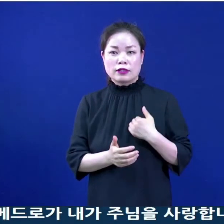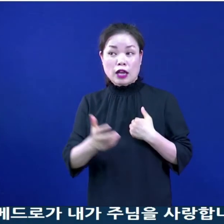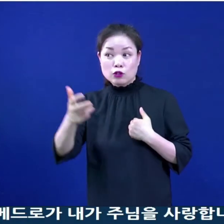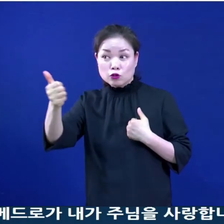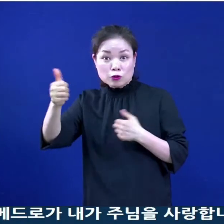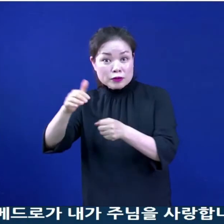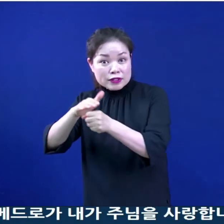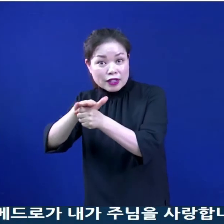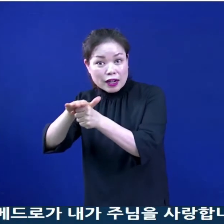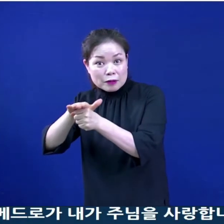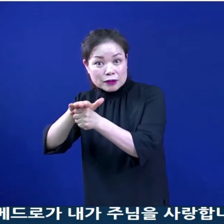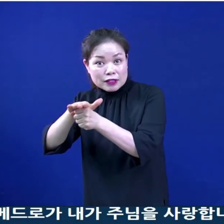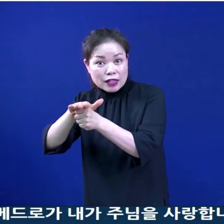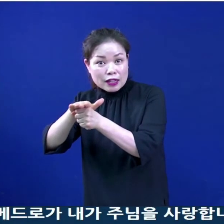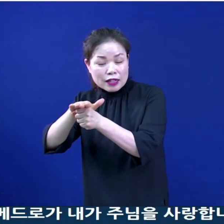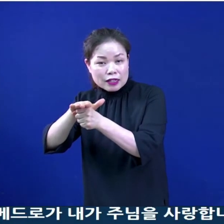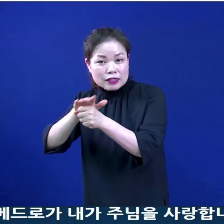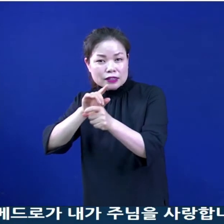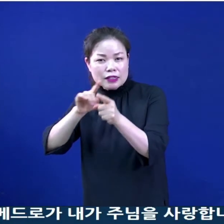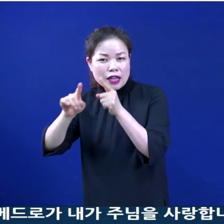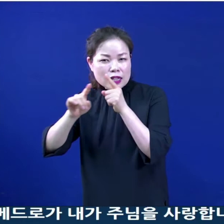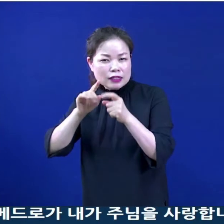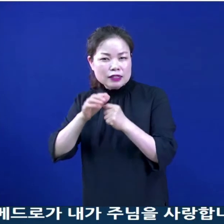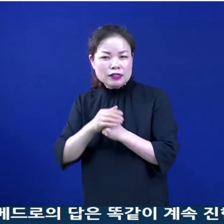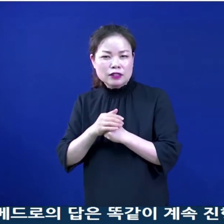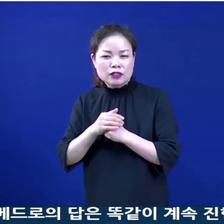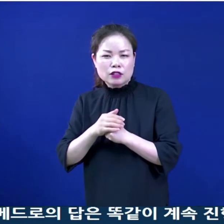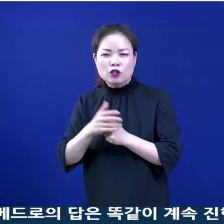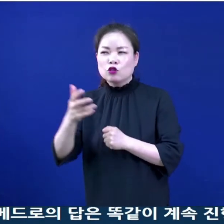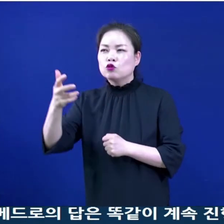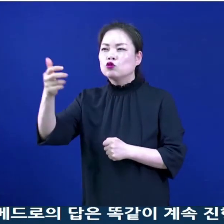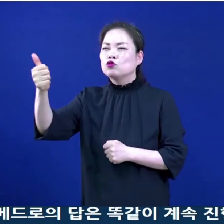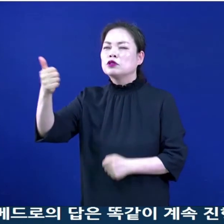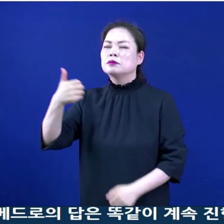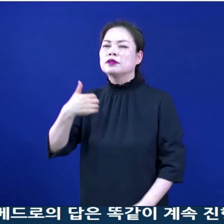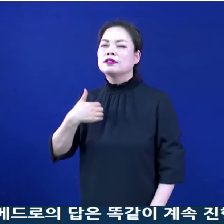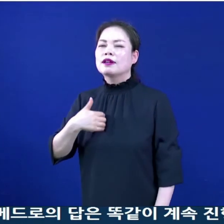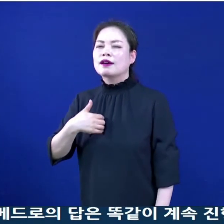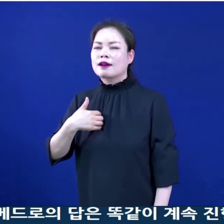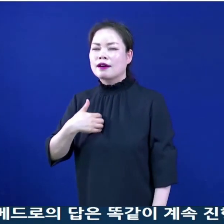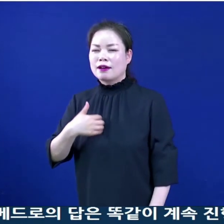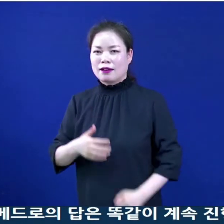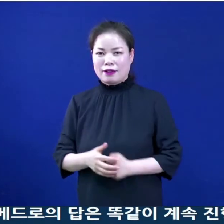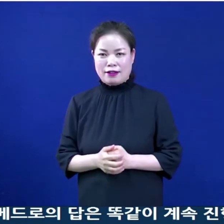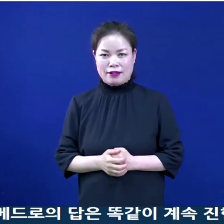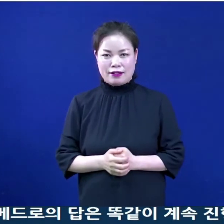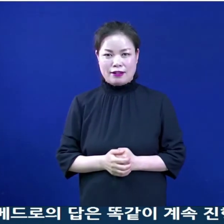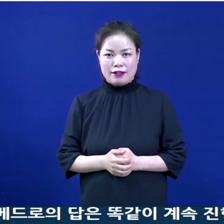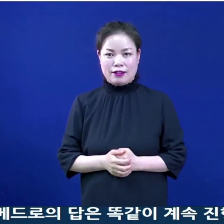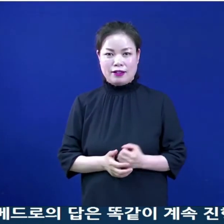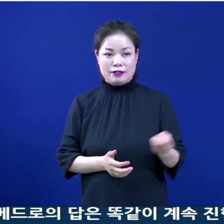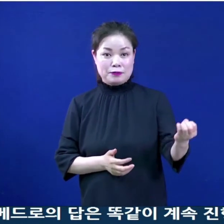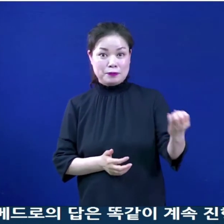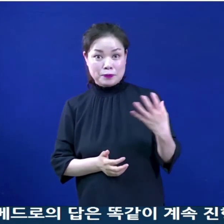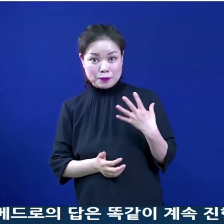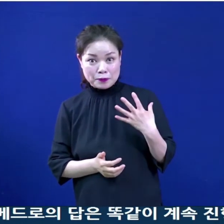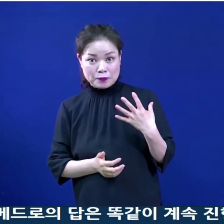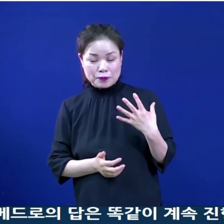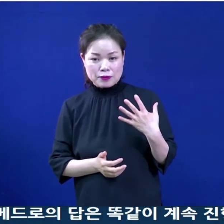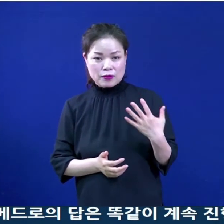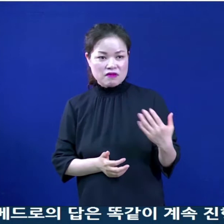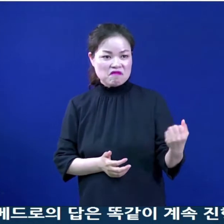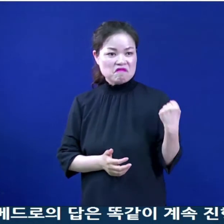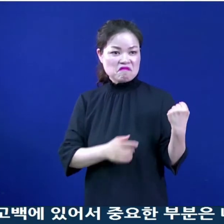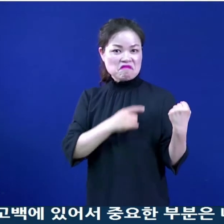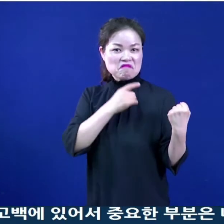주님을 사랑합니다, 이 얘기를 주님이 아십니다라고 답한 겁니다. 내가 내 혈기로,